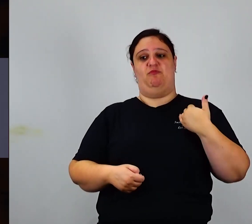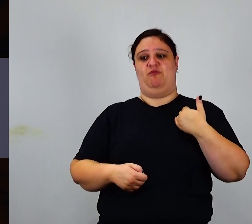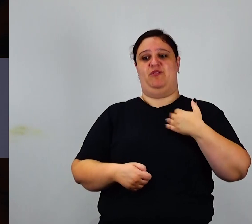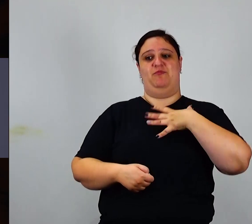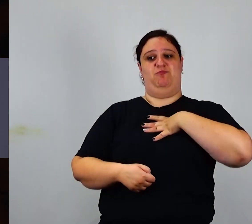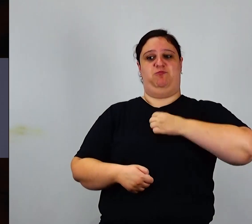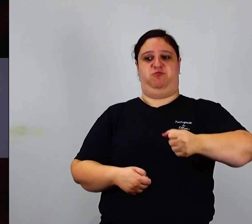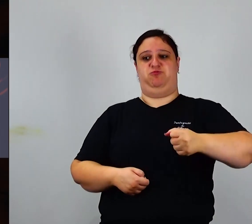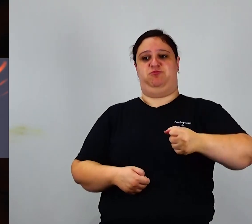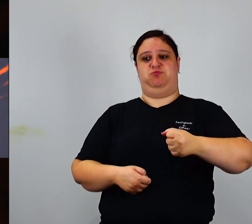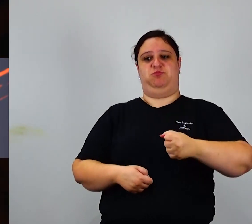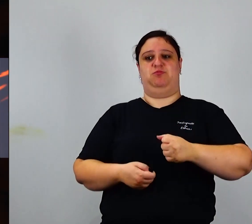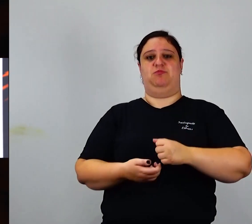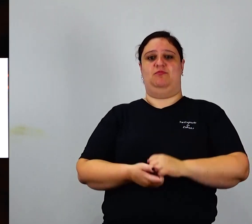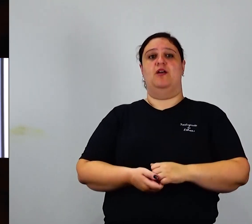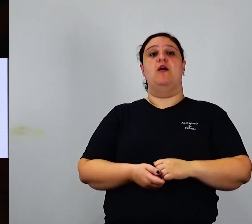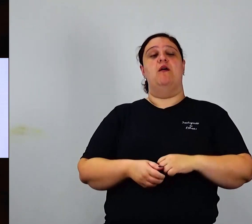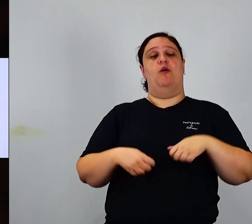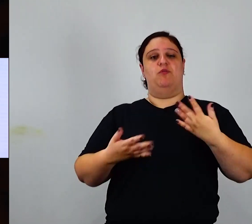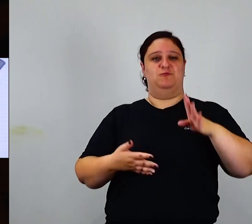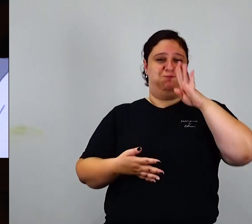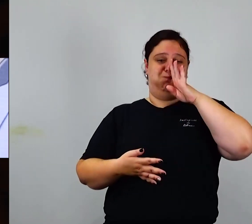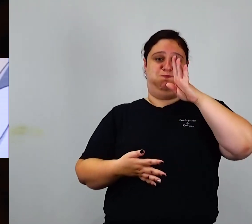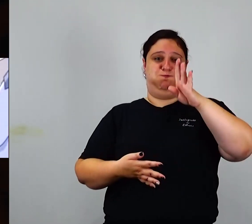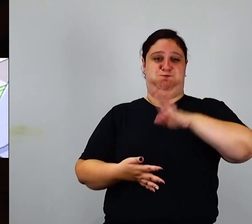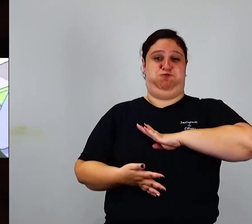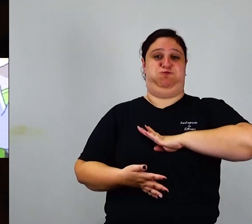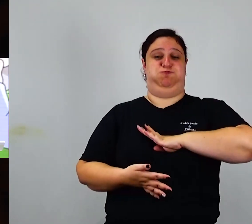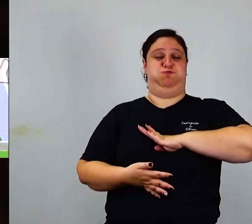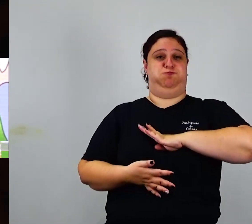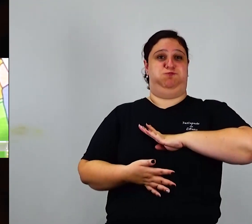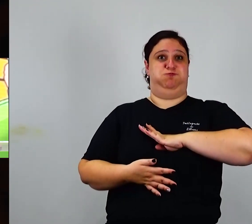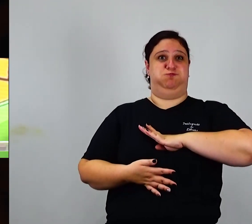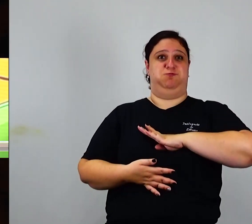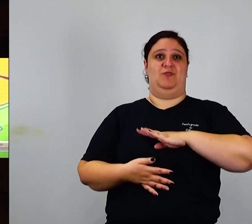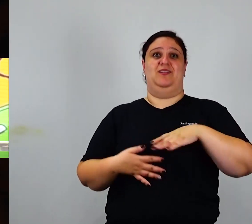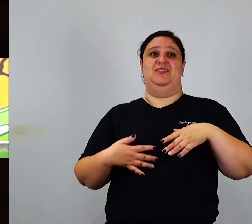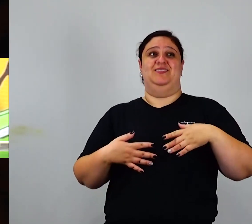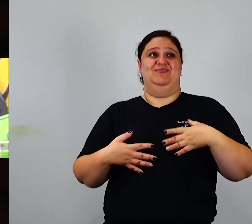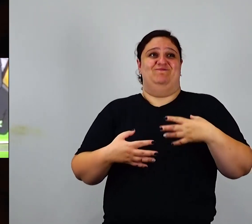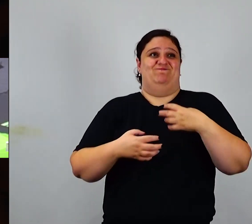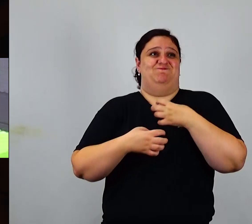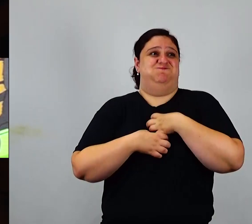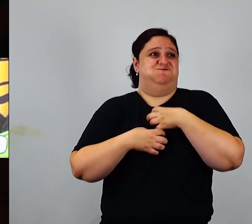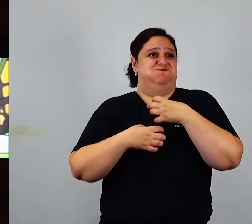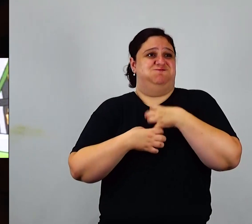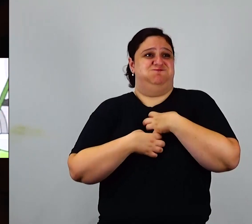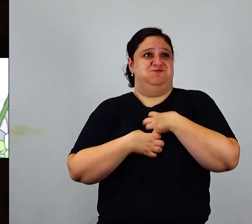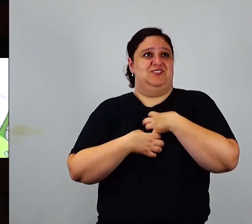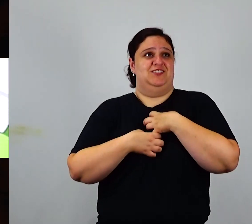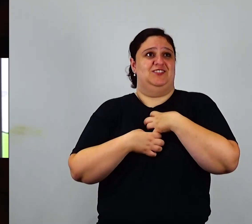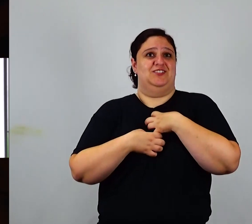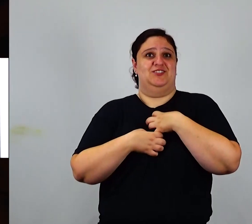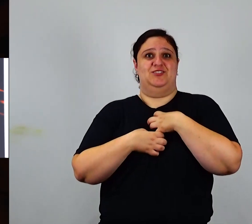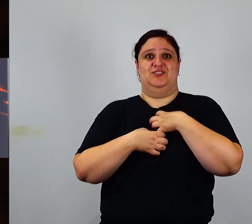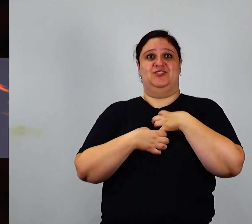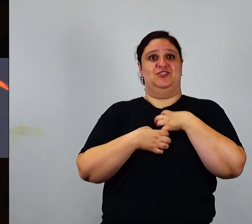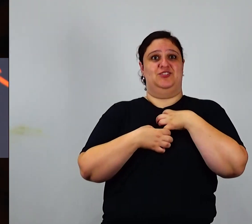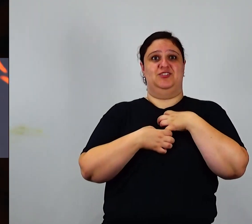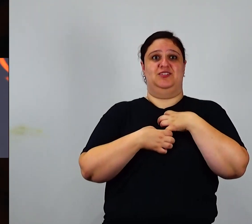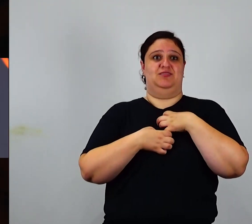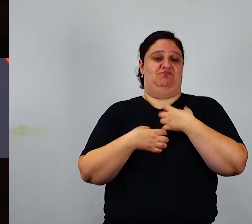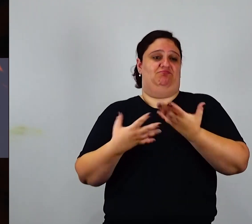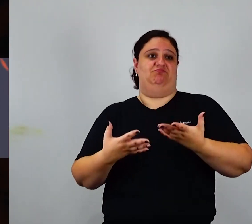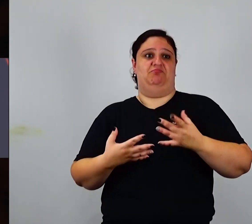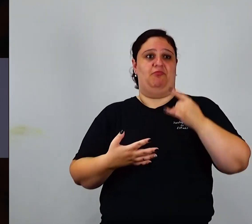Ou mesmo quando os seus sentimentos enganarem você e você se sentir talvez atraído por alguém do mesmo sexo. Esse é o